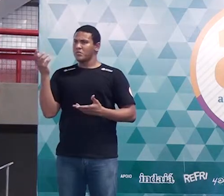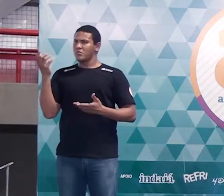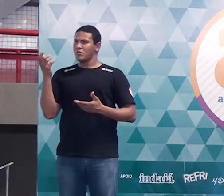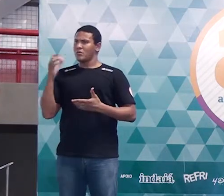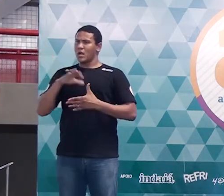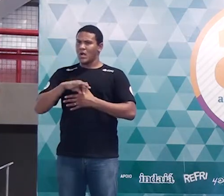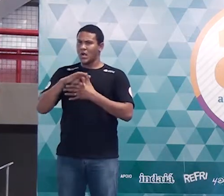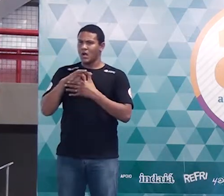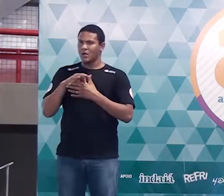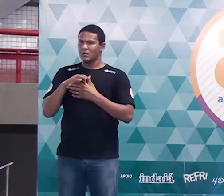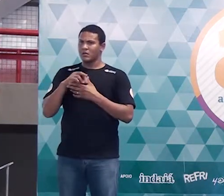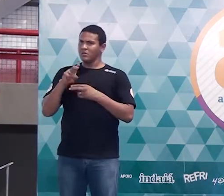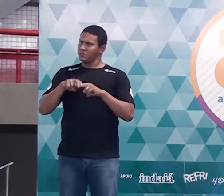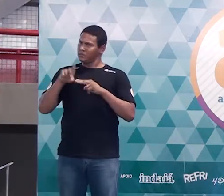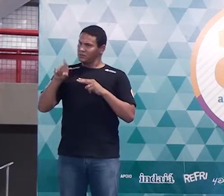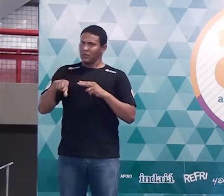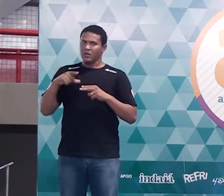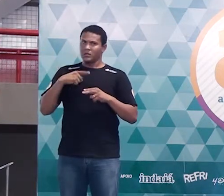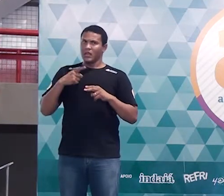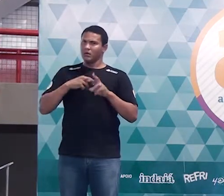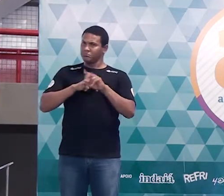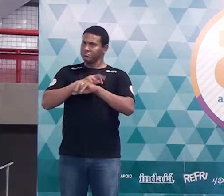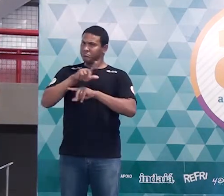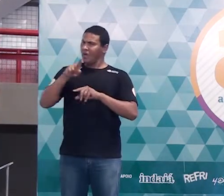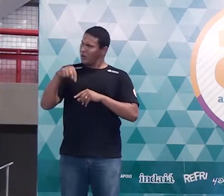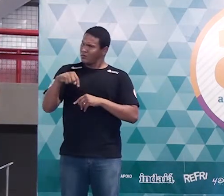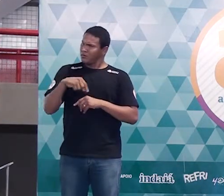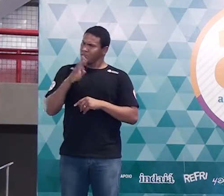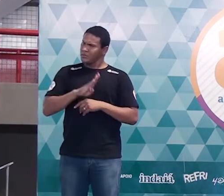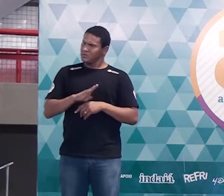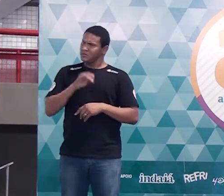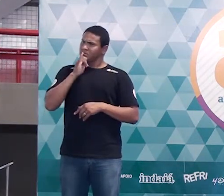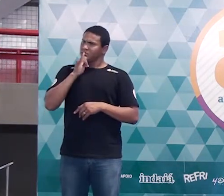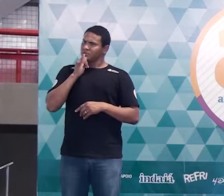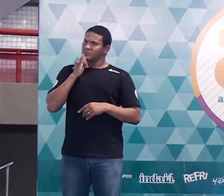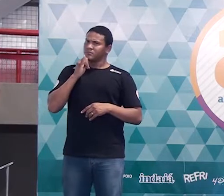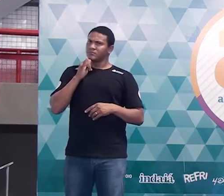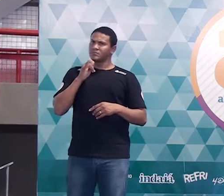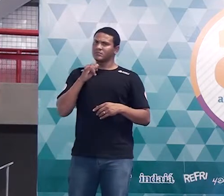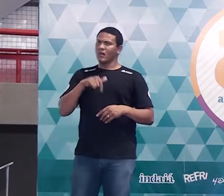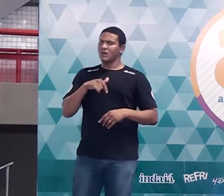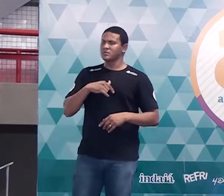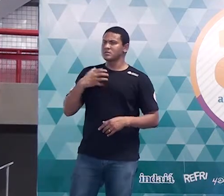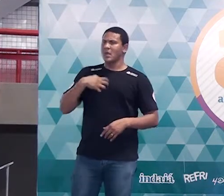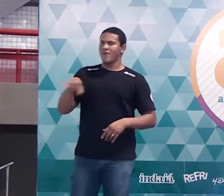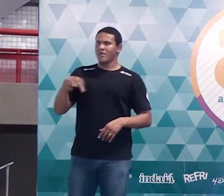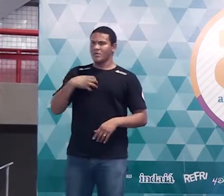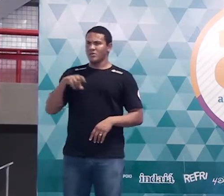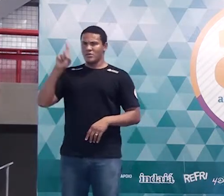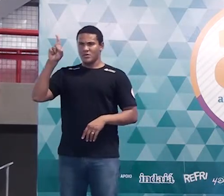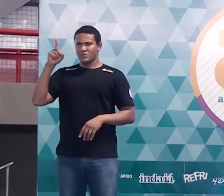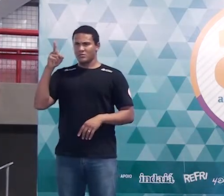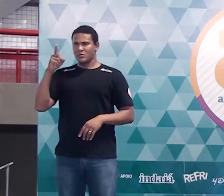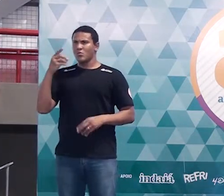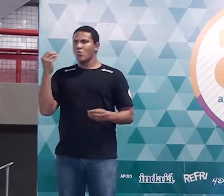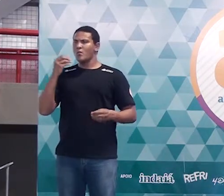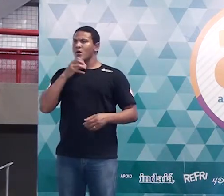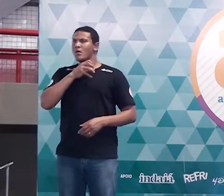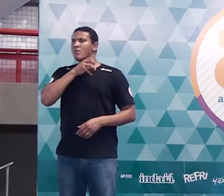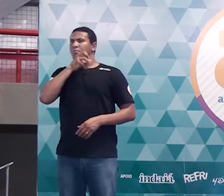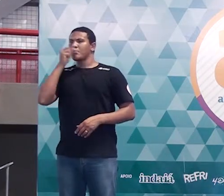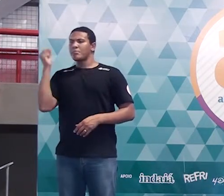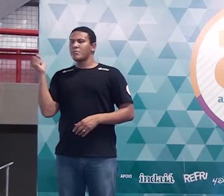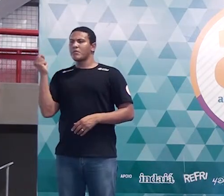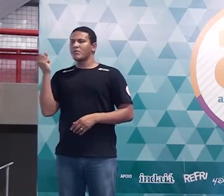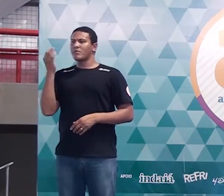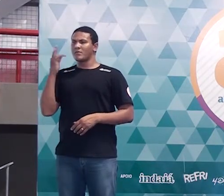essa variação, ela existe também aqui no Brasil. Em Salvador, vocês sabem como é que chamam pão francês em